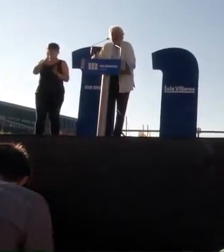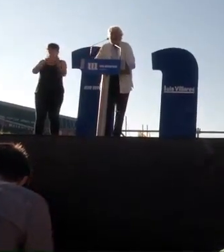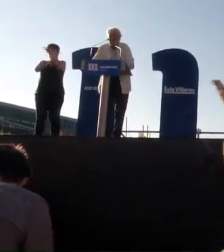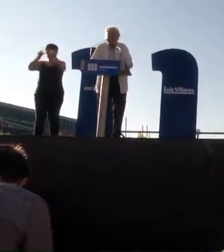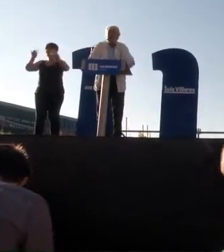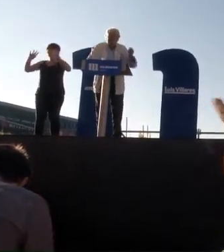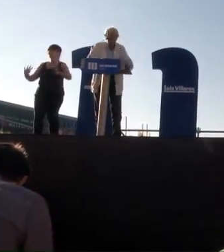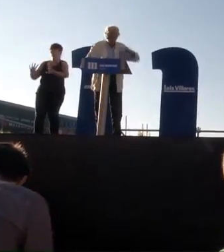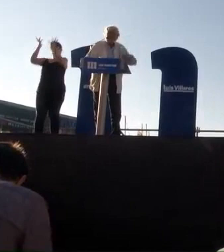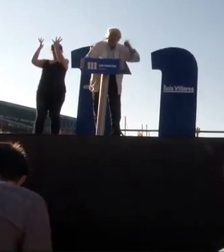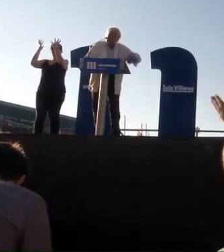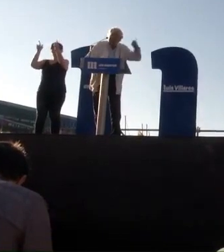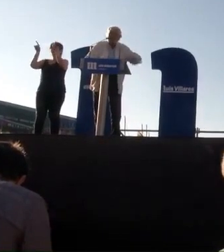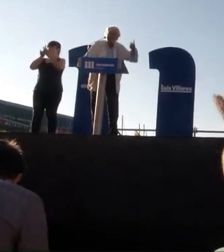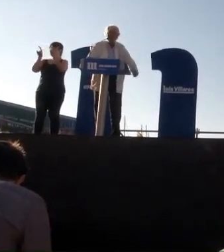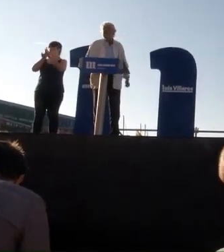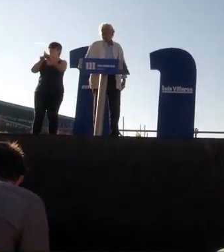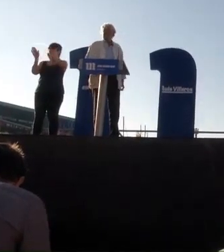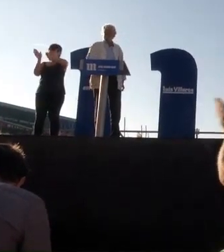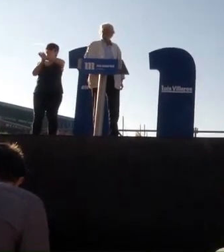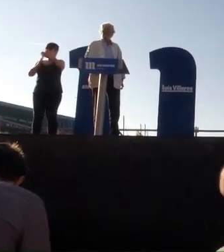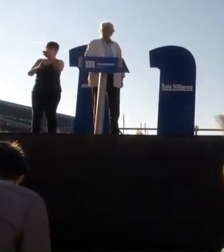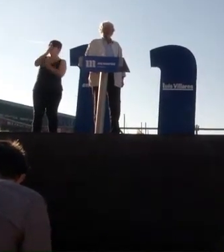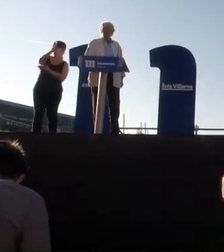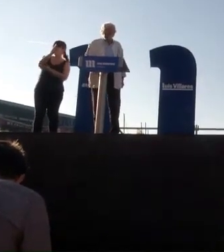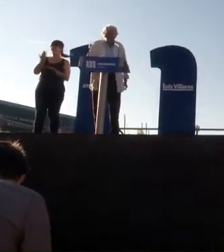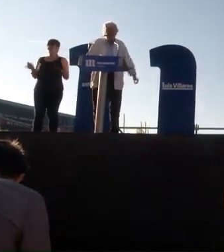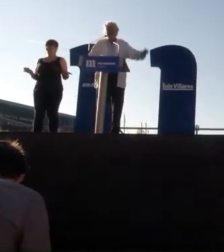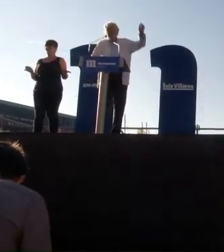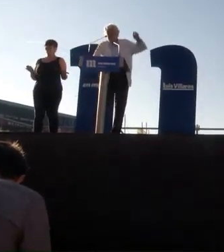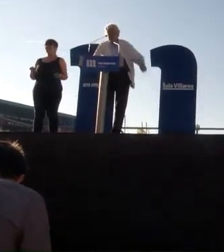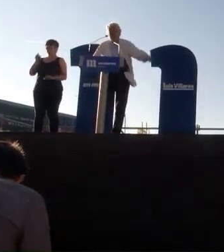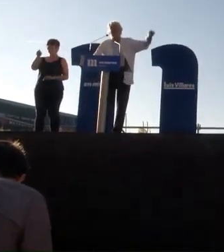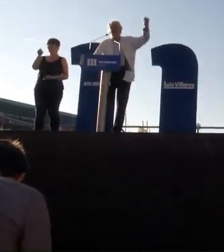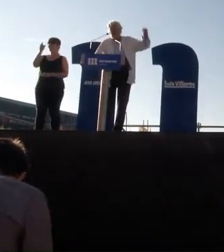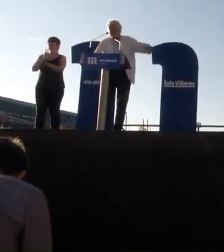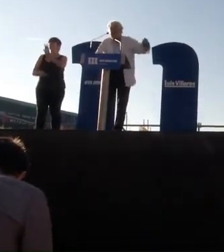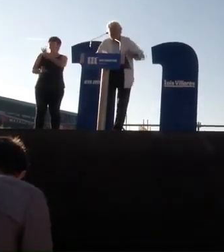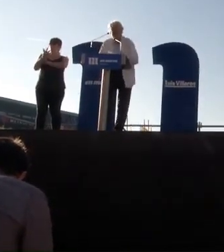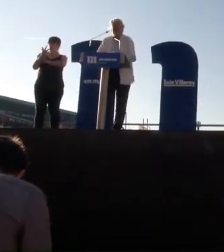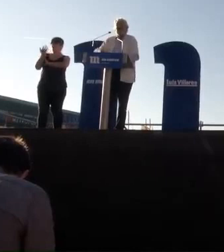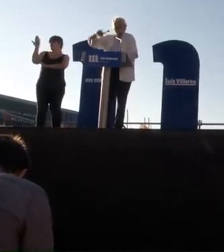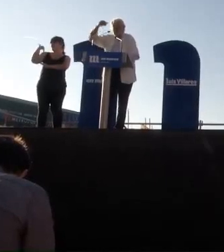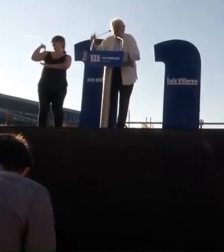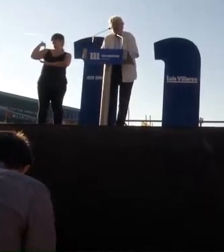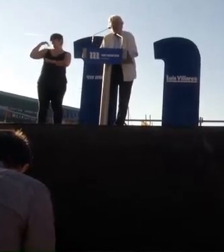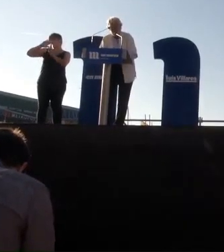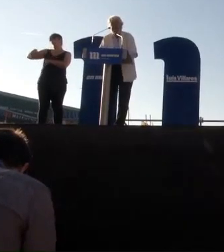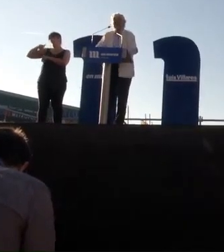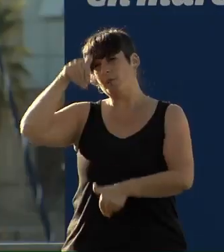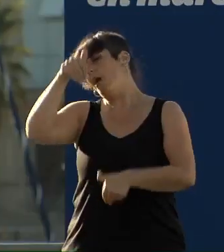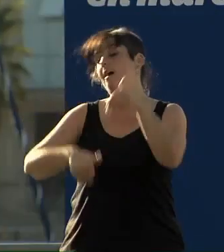como tal protagonista de emerxencia dunha nova esquerda alternativa. E iso é o que xurdiu nas eleccións municipais, as mareas